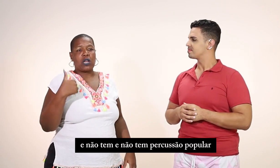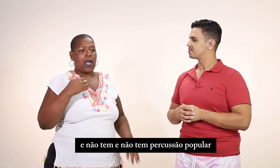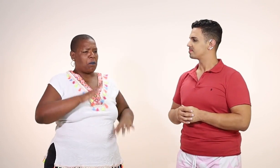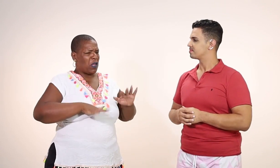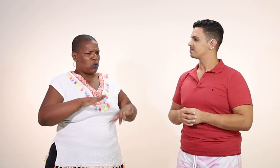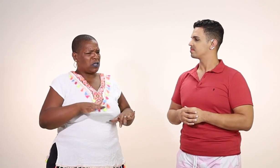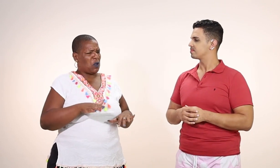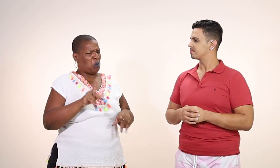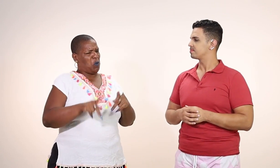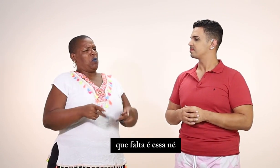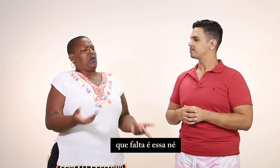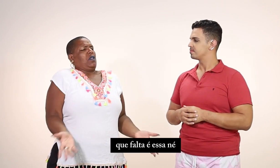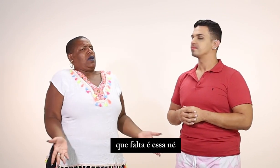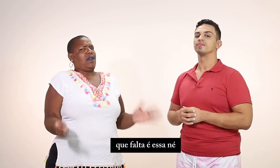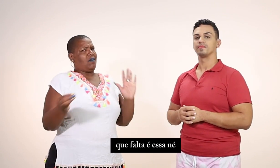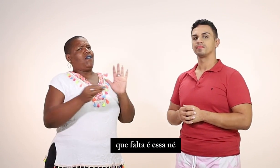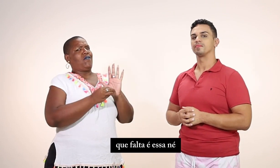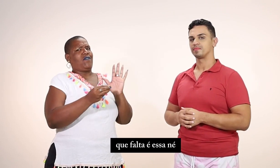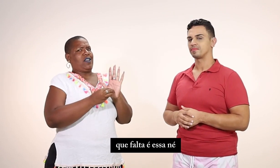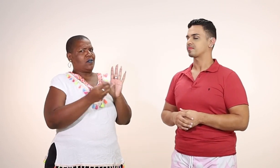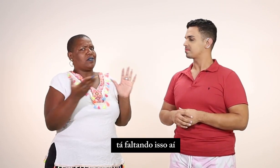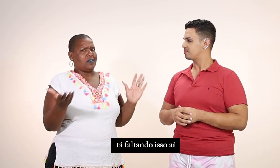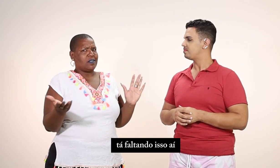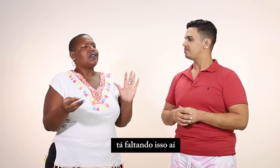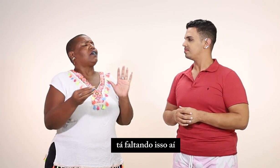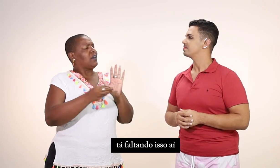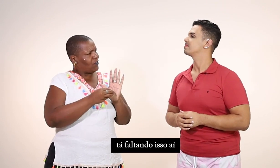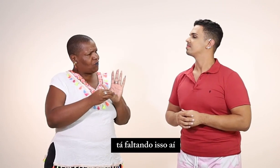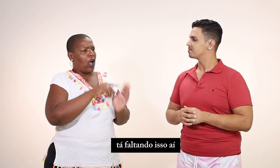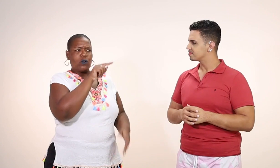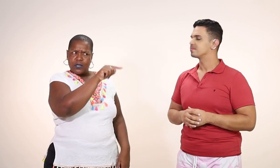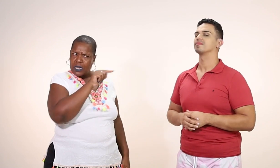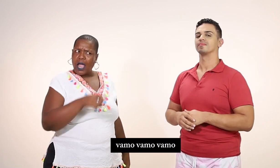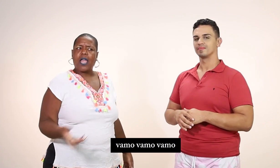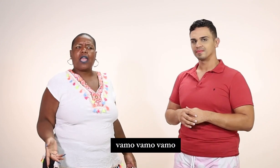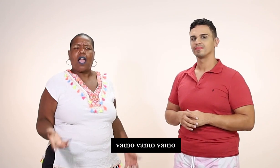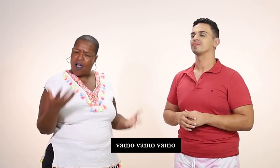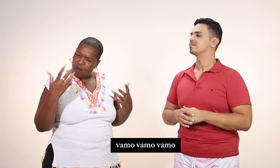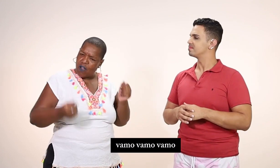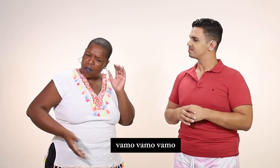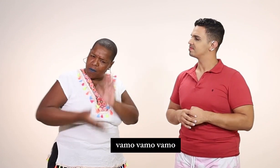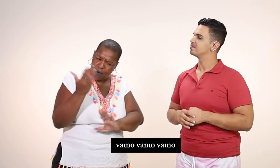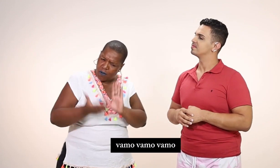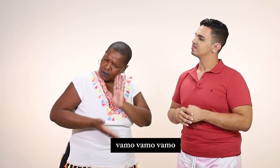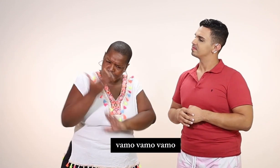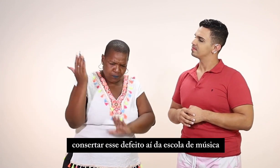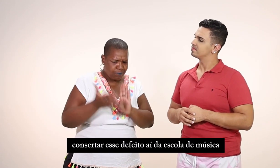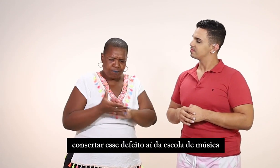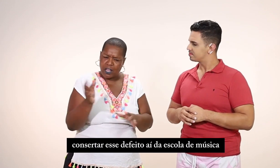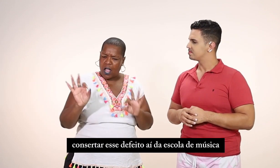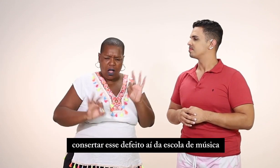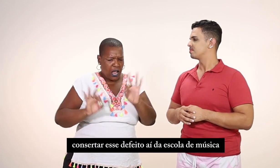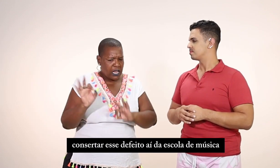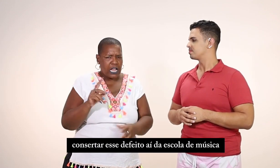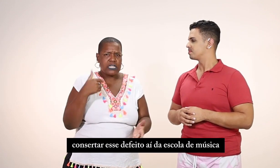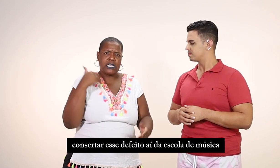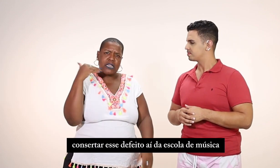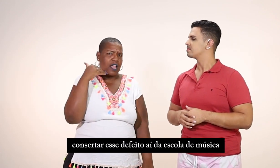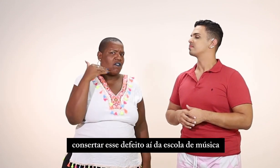popular? Que falta é essa, né? Tá faltando isso aí, pô. Vamos consertar esse defeito aí da escola de música,